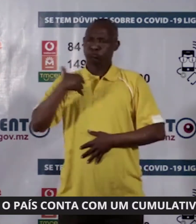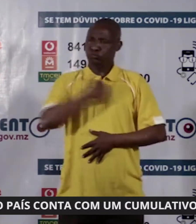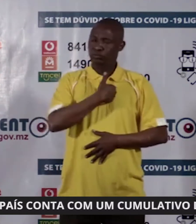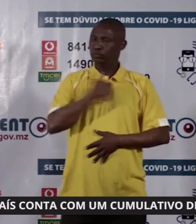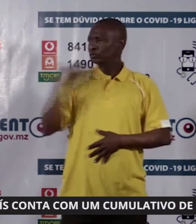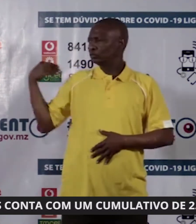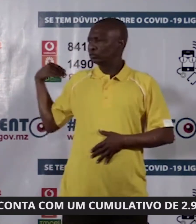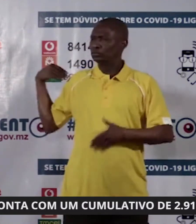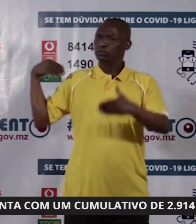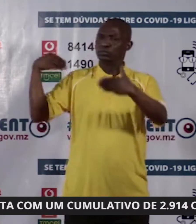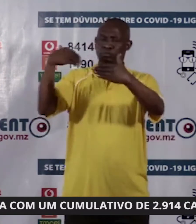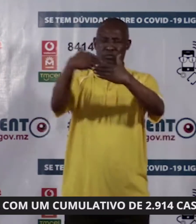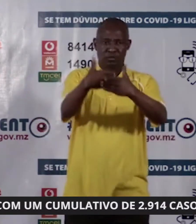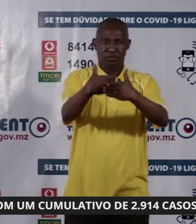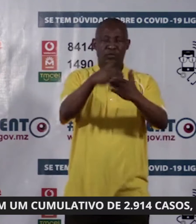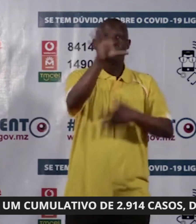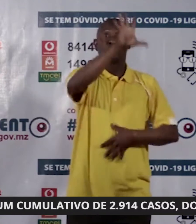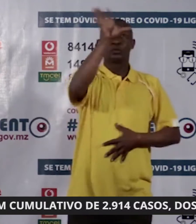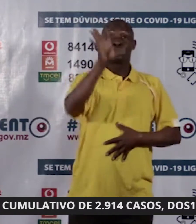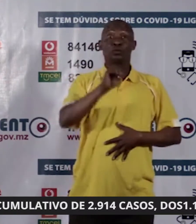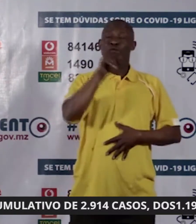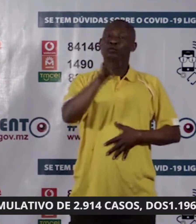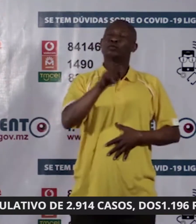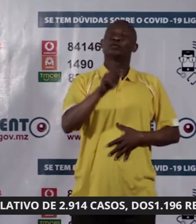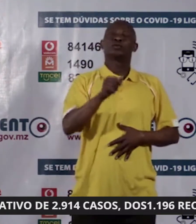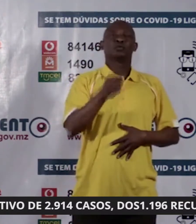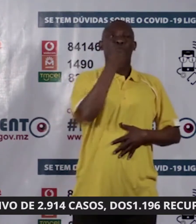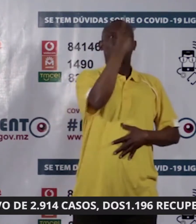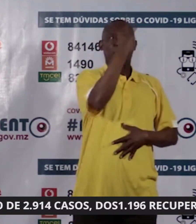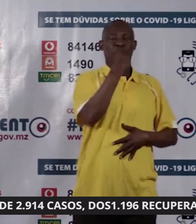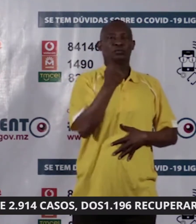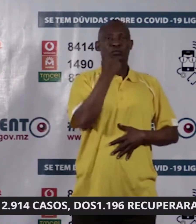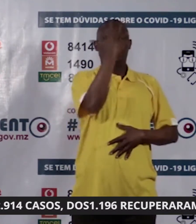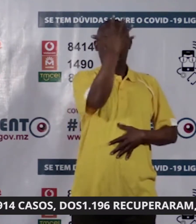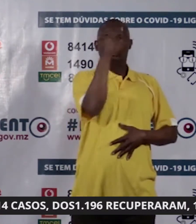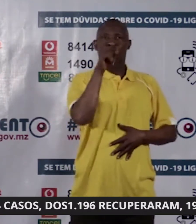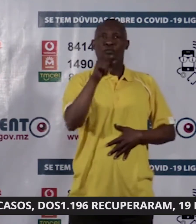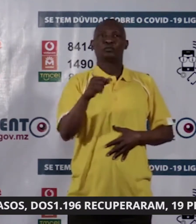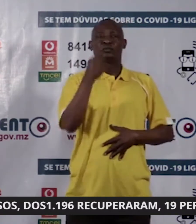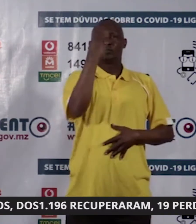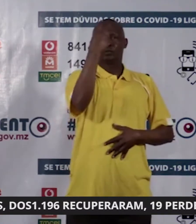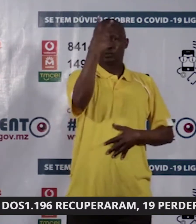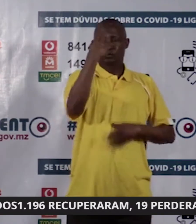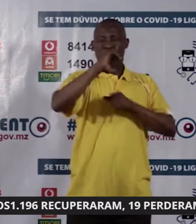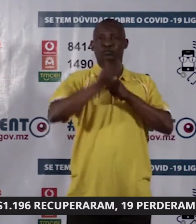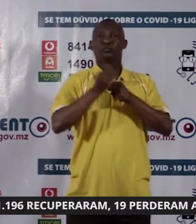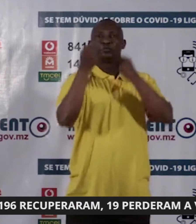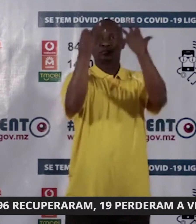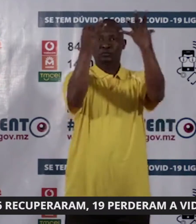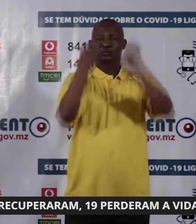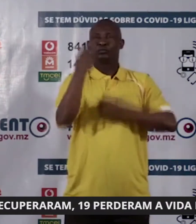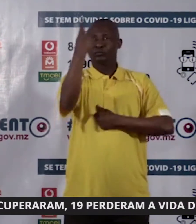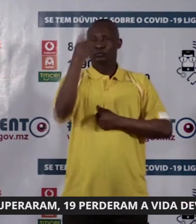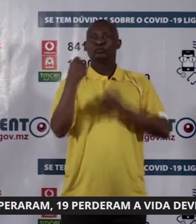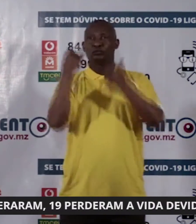um número cumulativo de 25.618 óbitos da Covid, dos quais 281